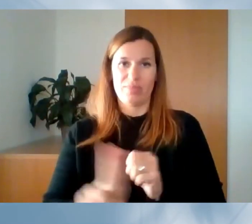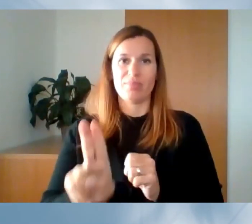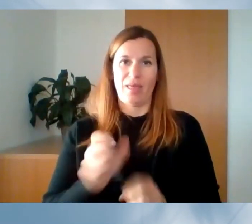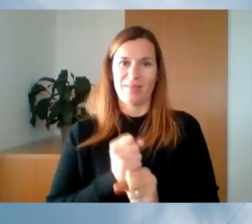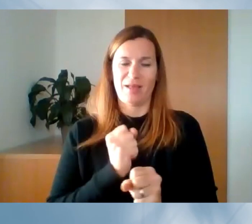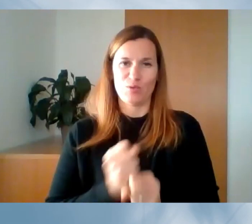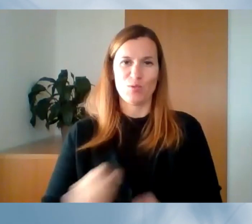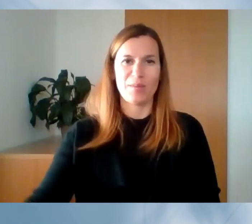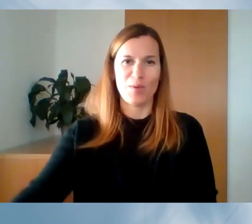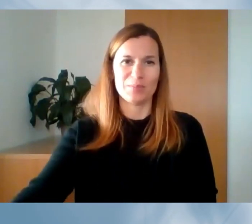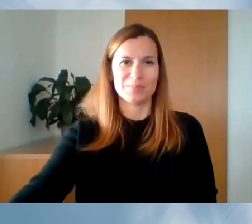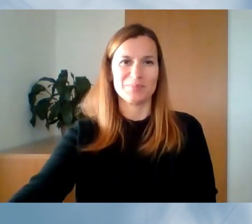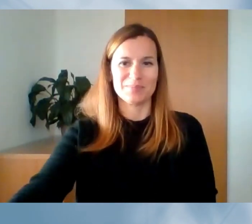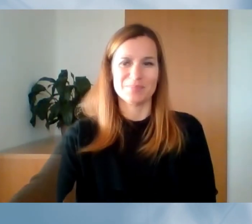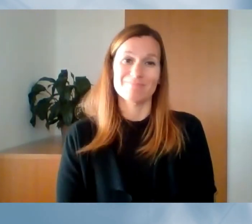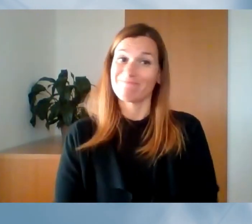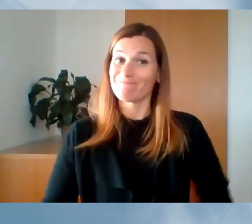minuti.